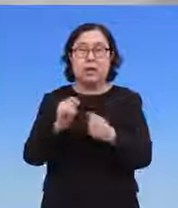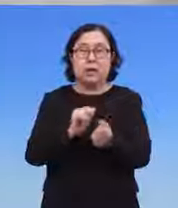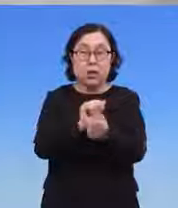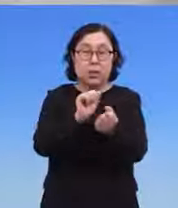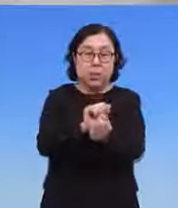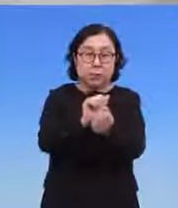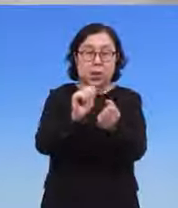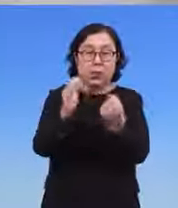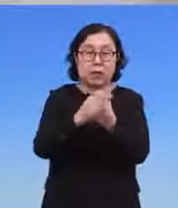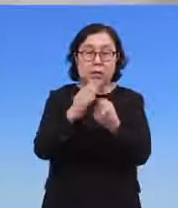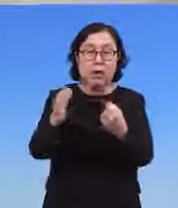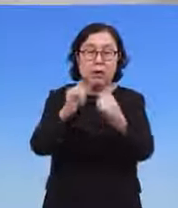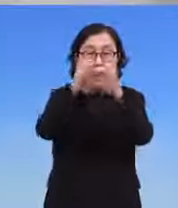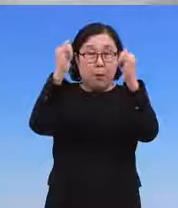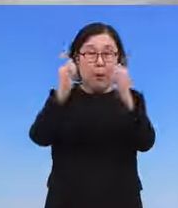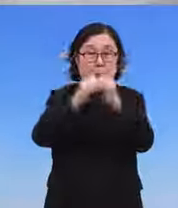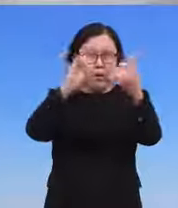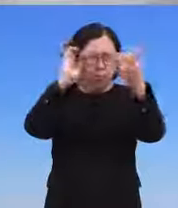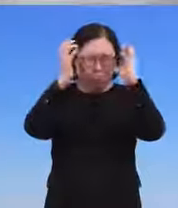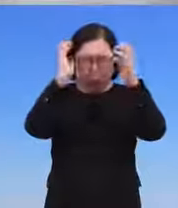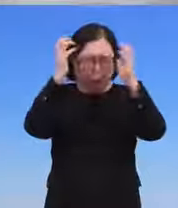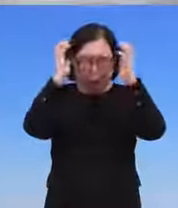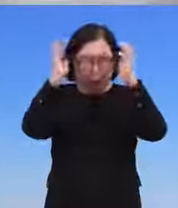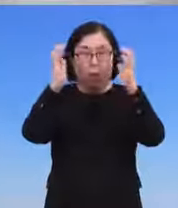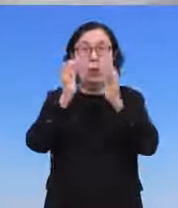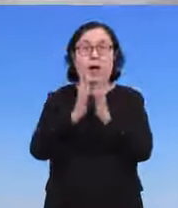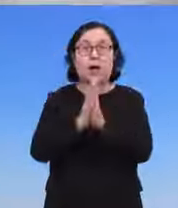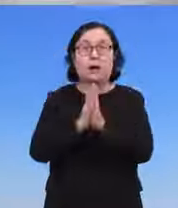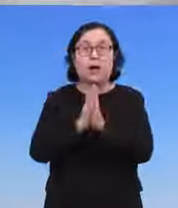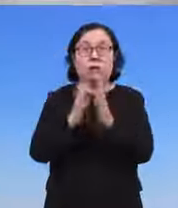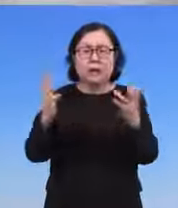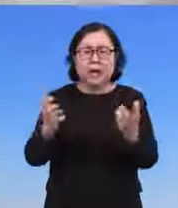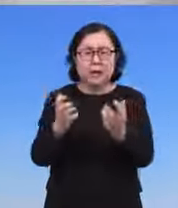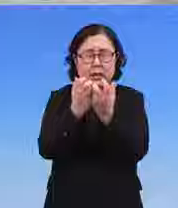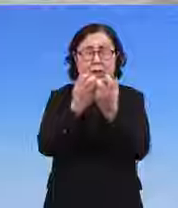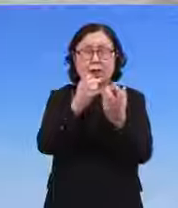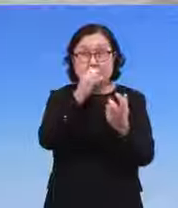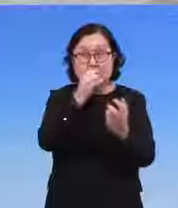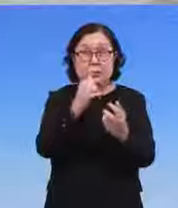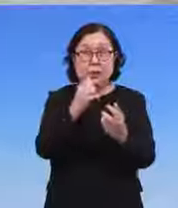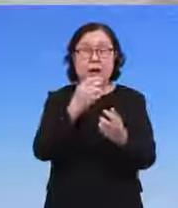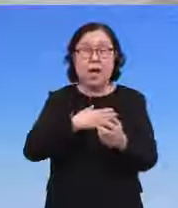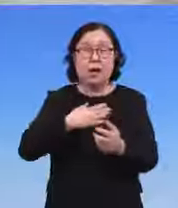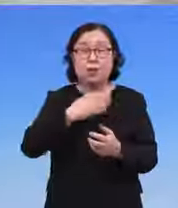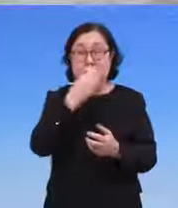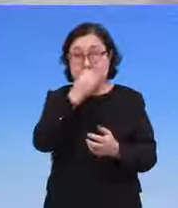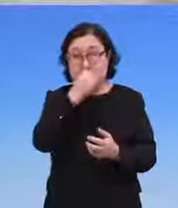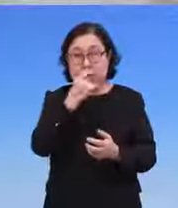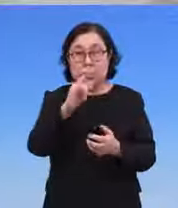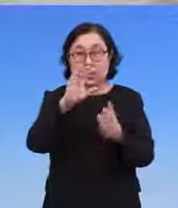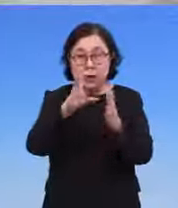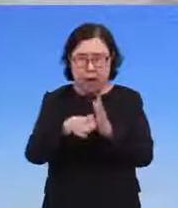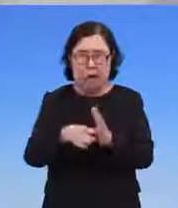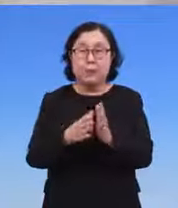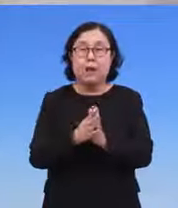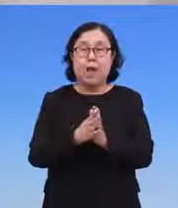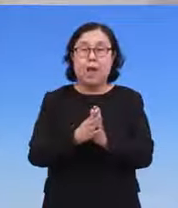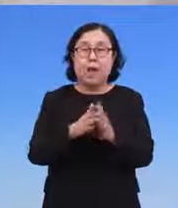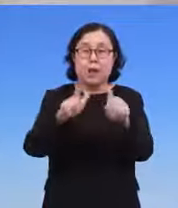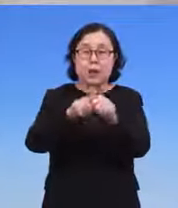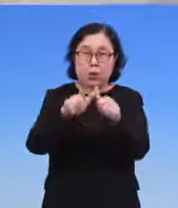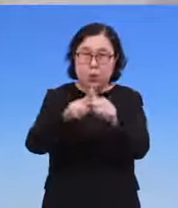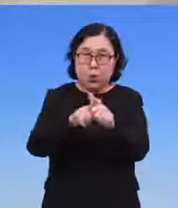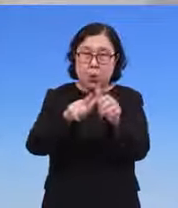혼란을 가져오고 이성을 잃게 만들었는지 이 몇 줄로서 이 파악이 되는 거 아닙니까? 그런데 이런 두려운 상황에서